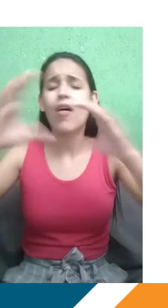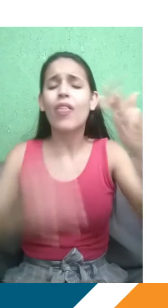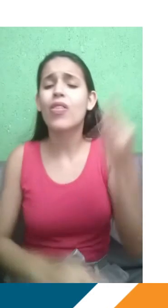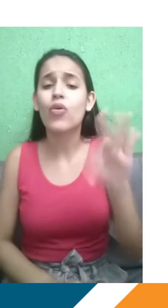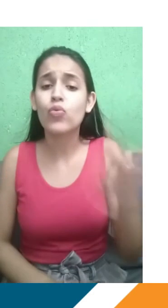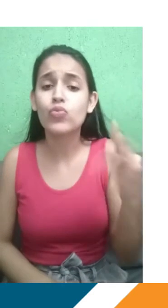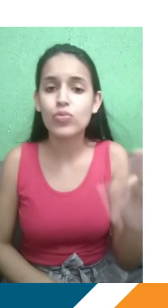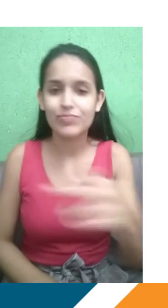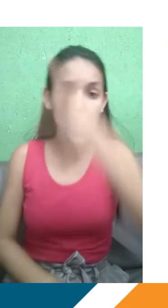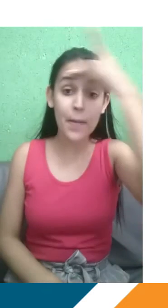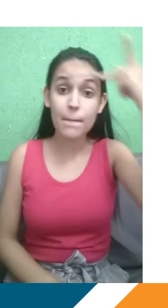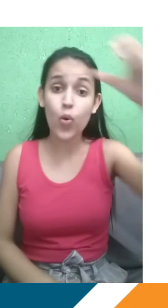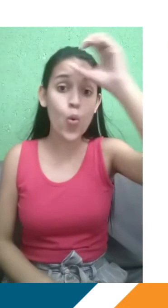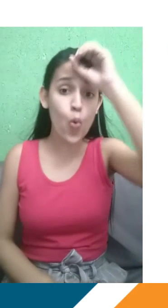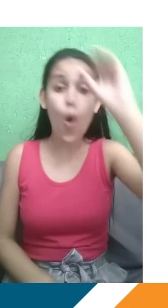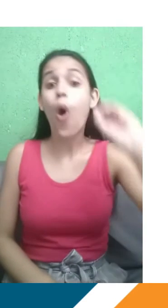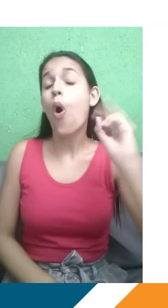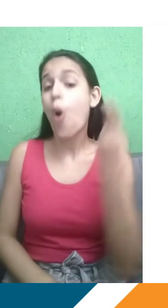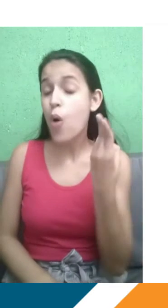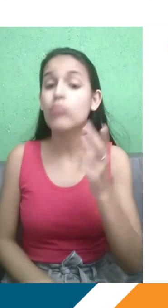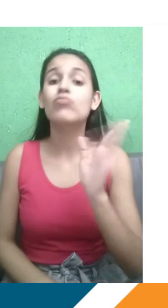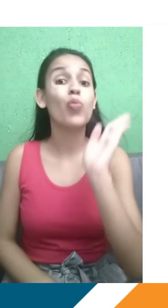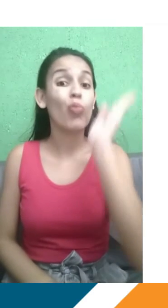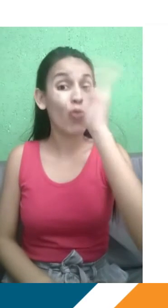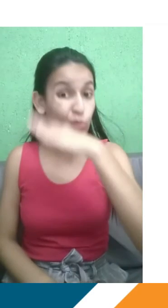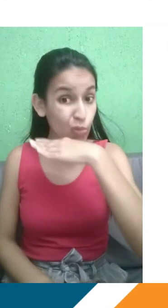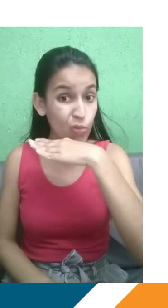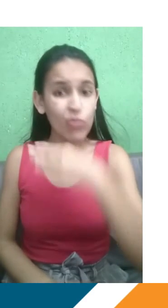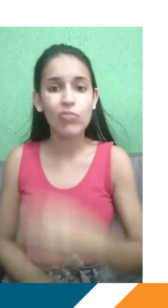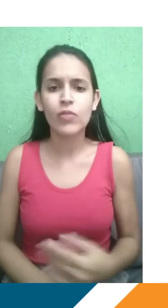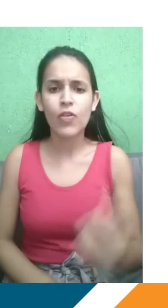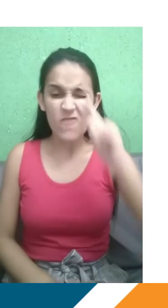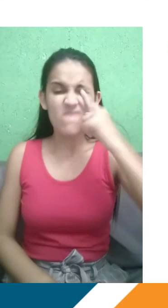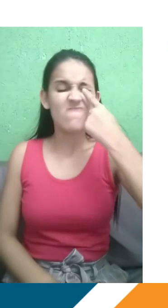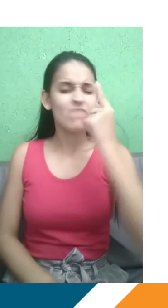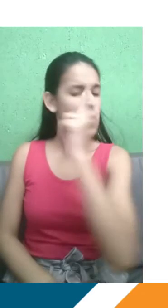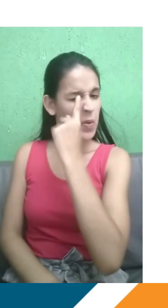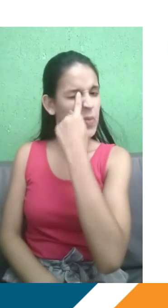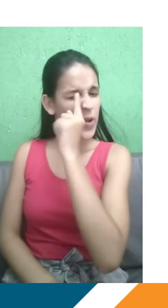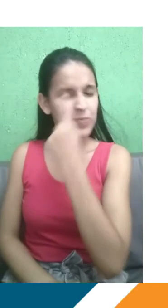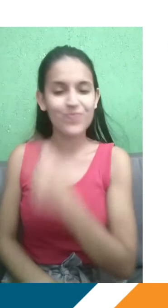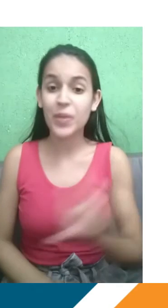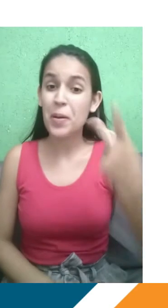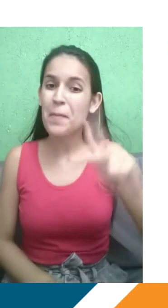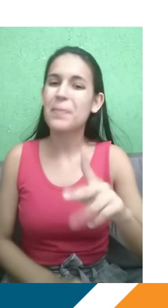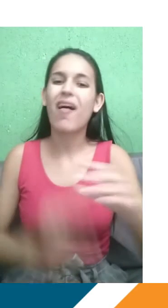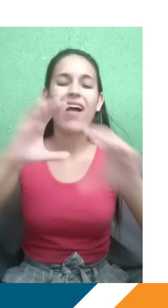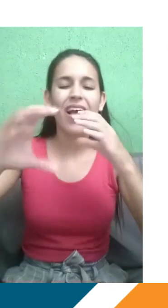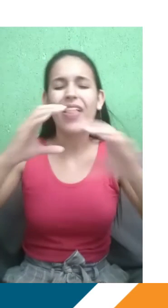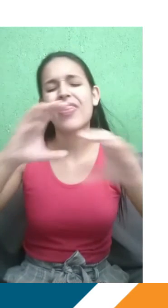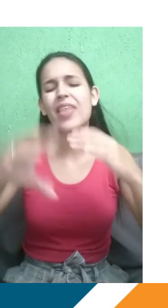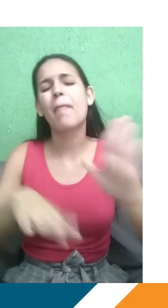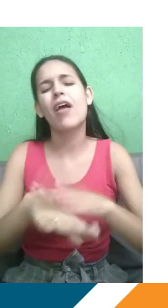uma gaiola, desde que o céu, pudesse olhar. Enunciado da questão. As marcas